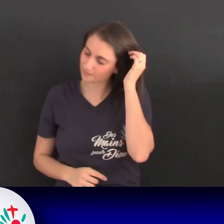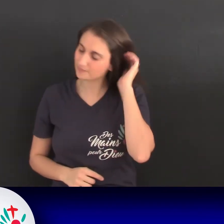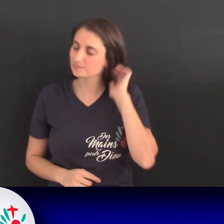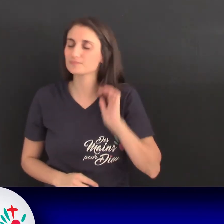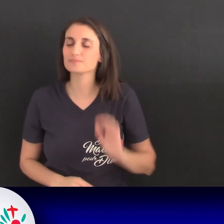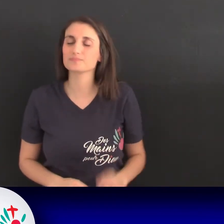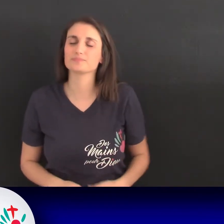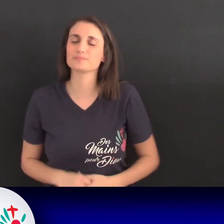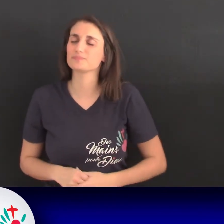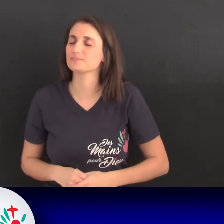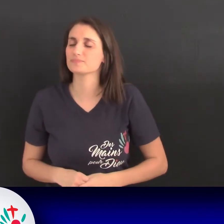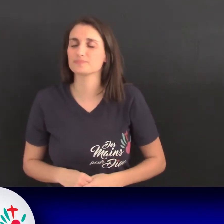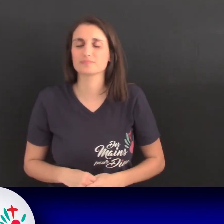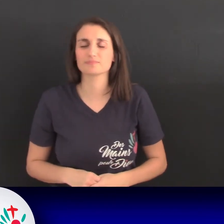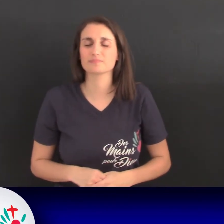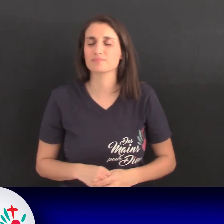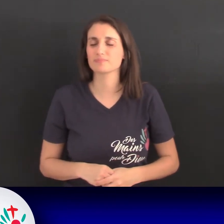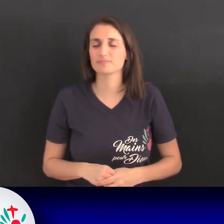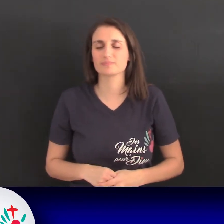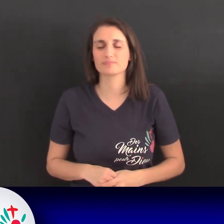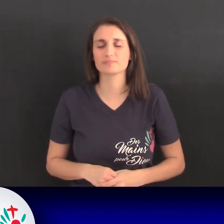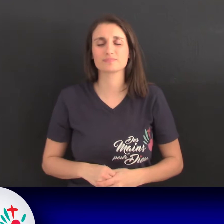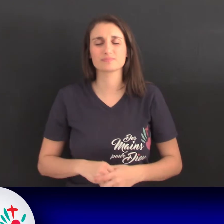Je ne